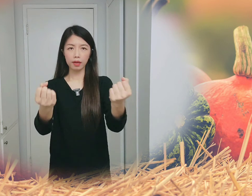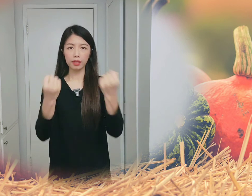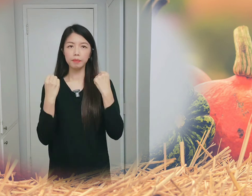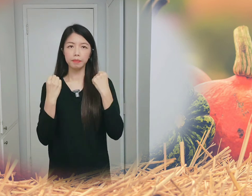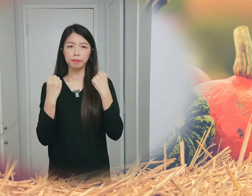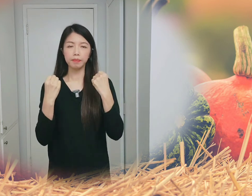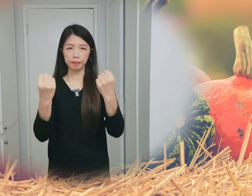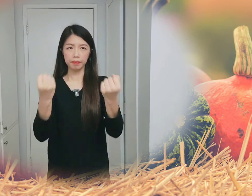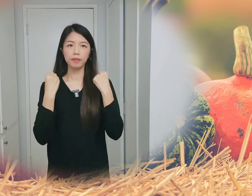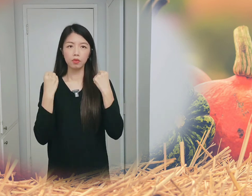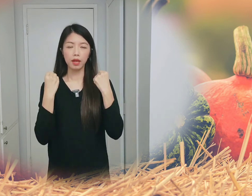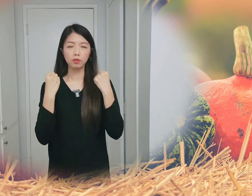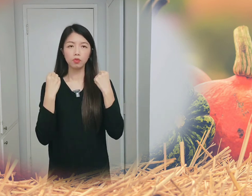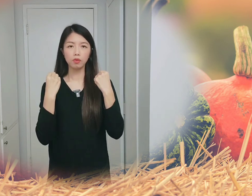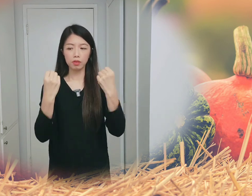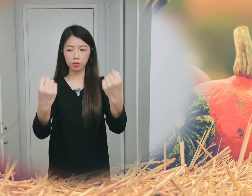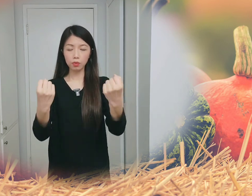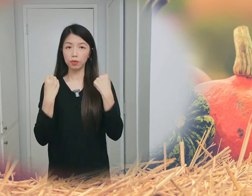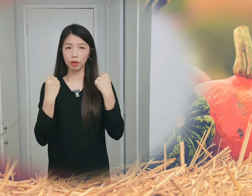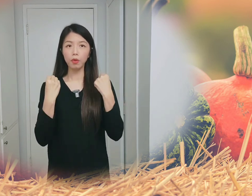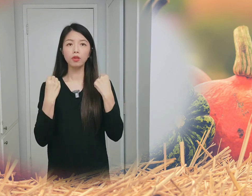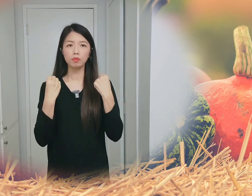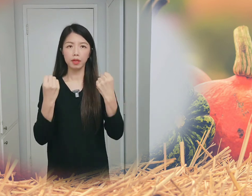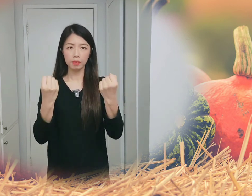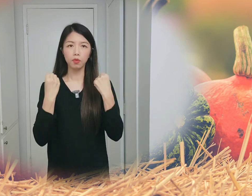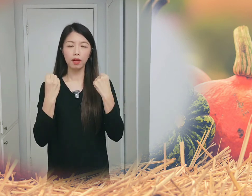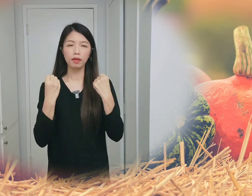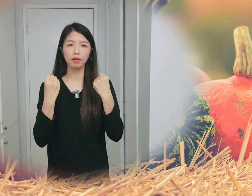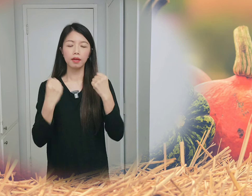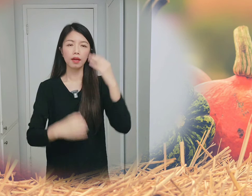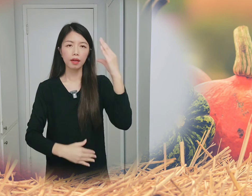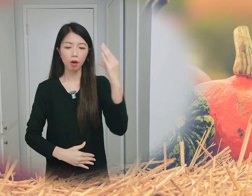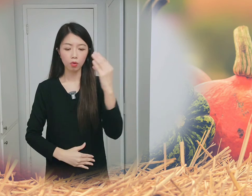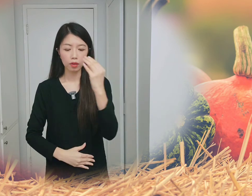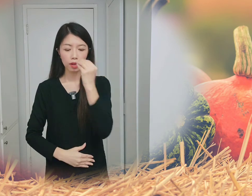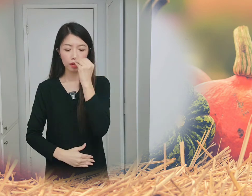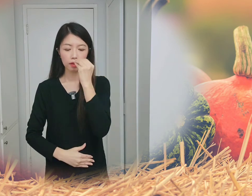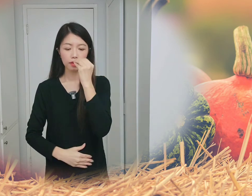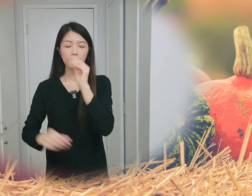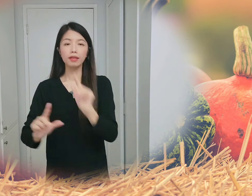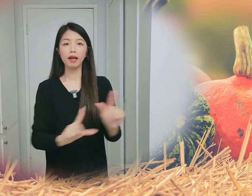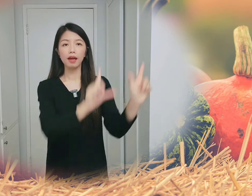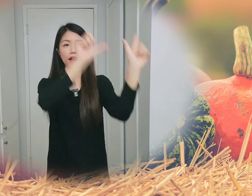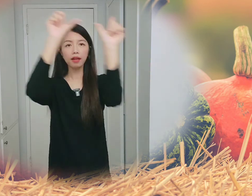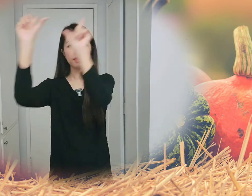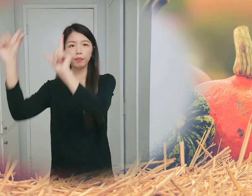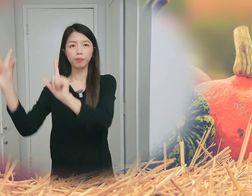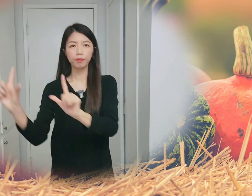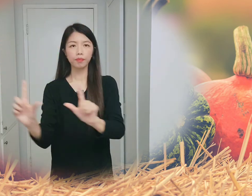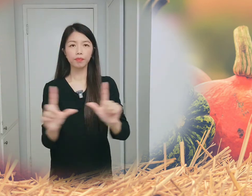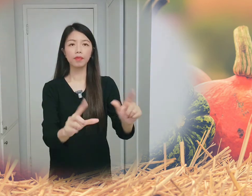힘과 힘. 양손 주먹 주시고 이렇게 표현해 주시면 돼요. 힘과. 거룩히